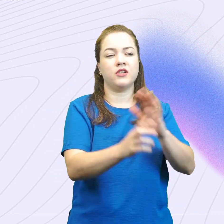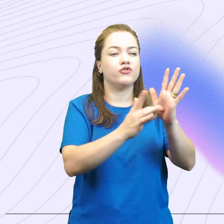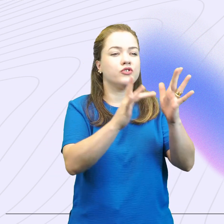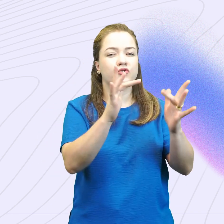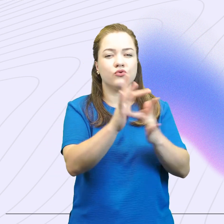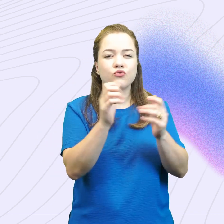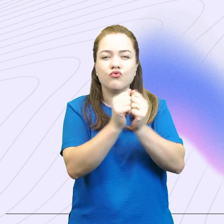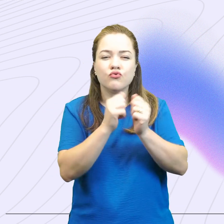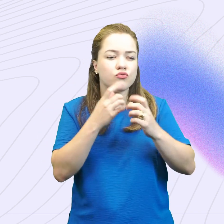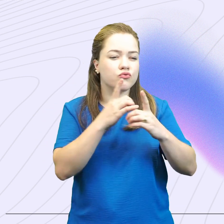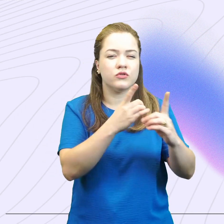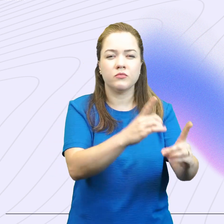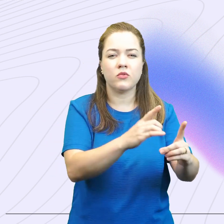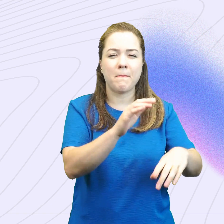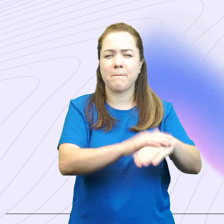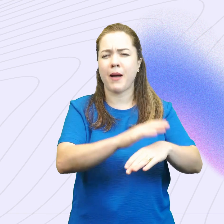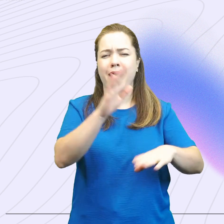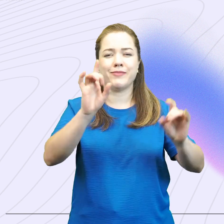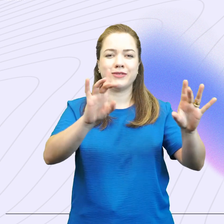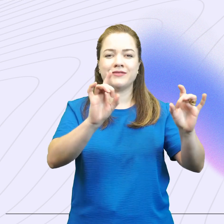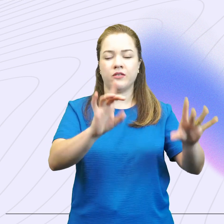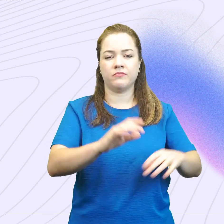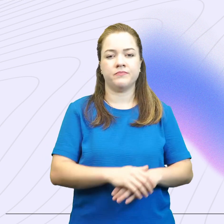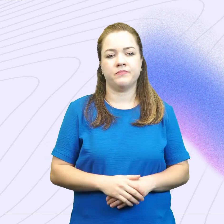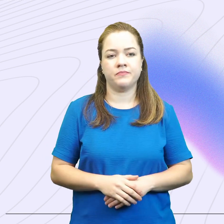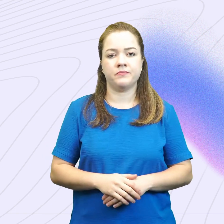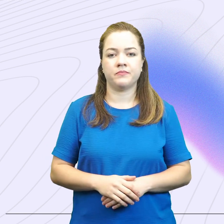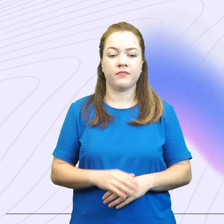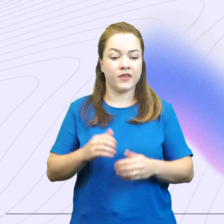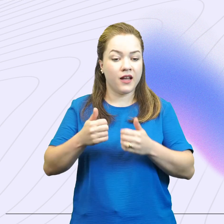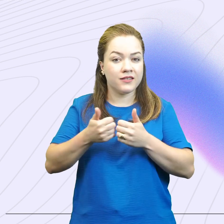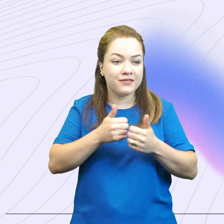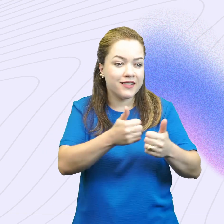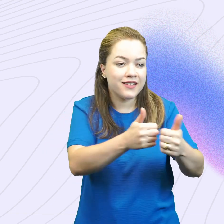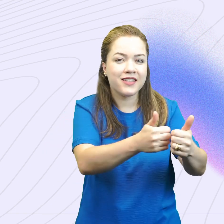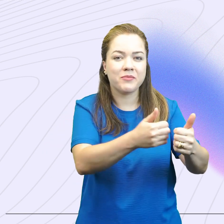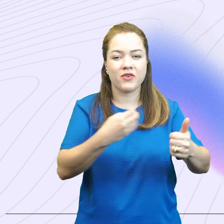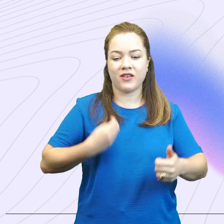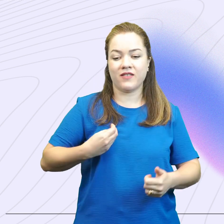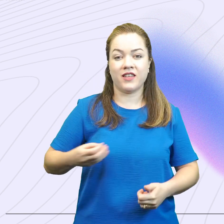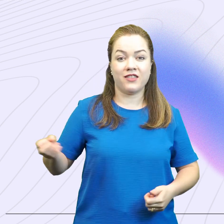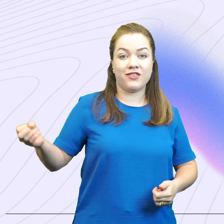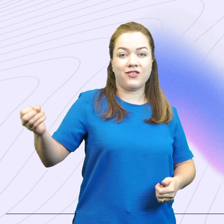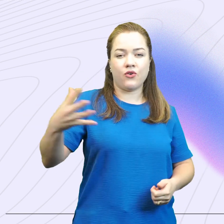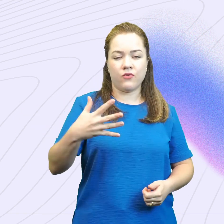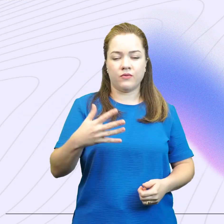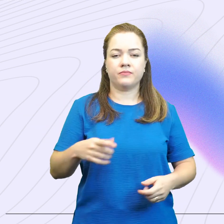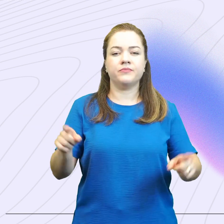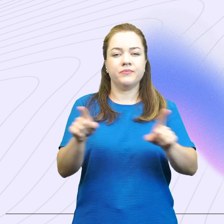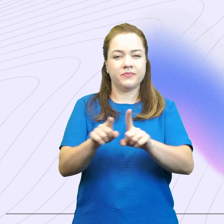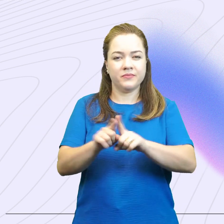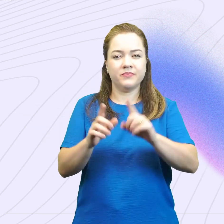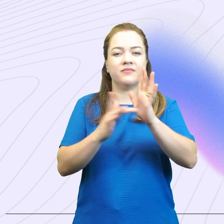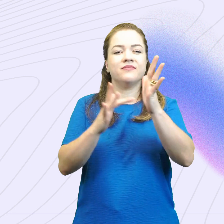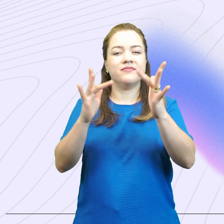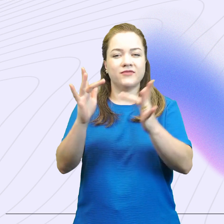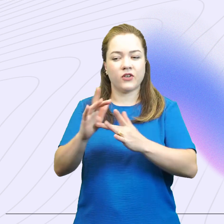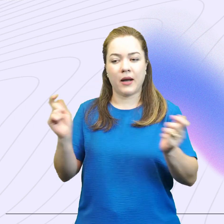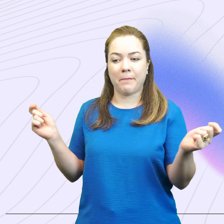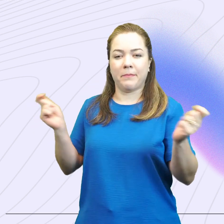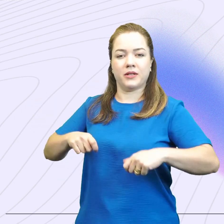viver esse algo dos discípulos. Além de seguirmos e viver algo novo, Jesus também nos chama para ser habilitado por